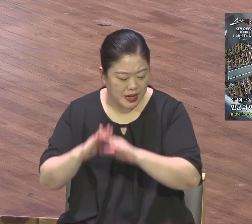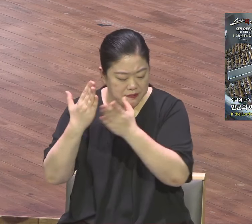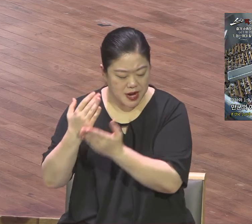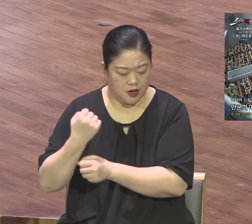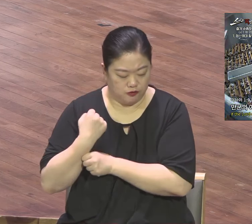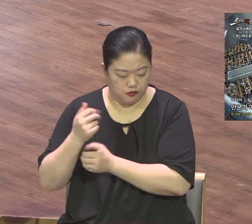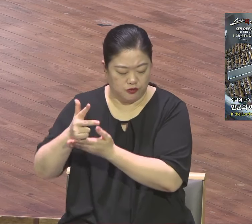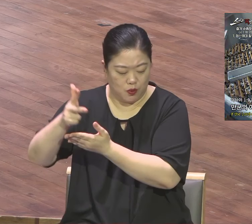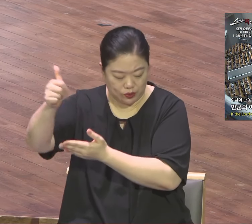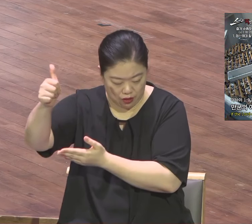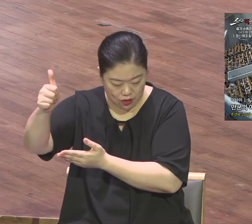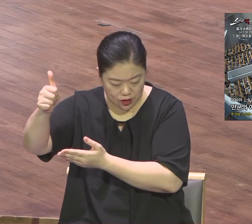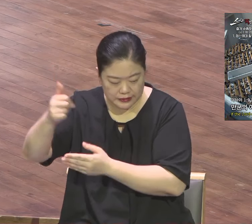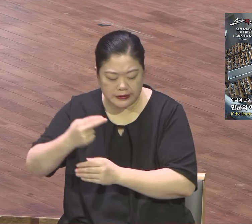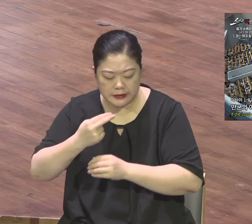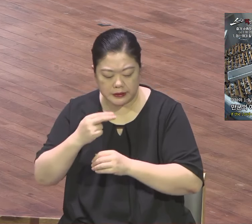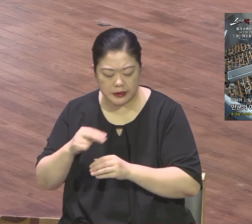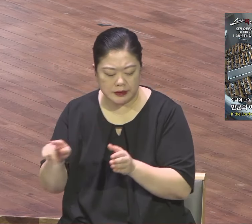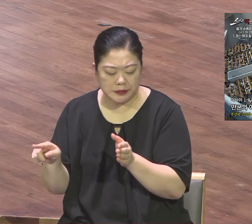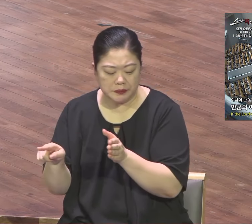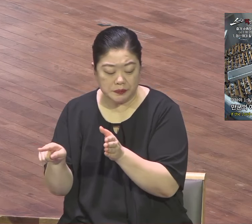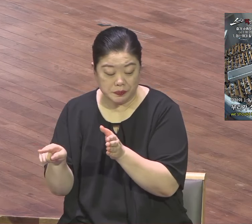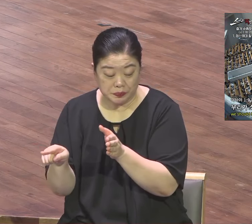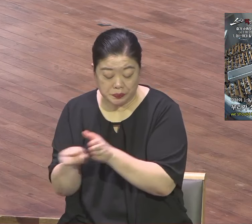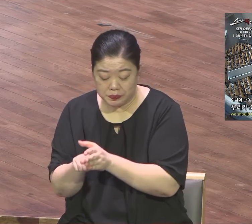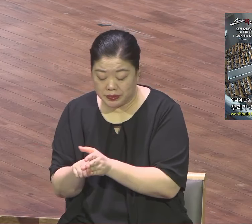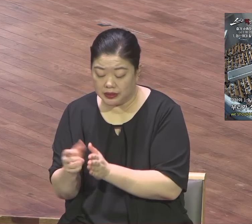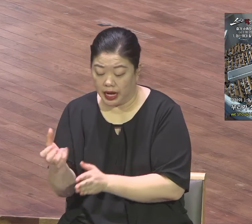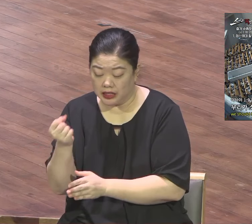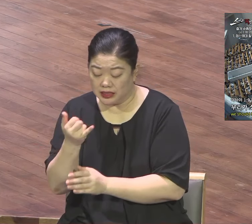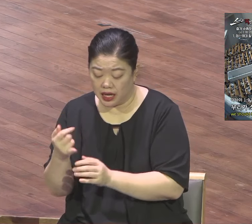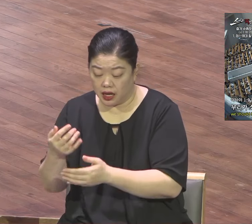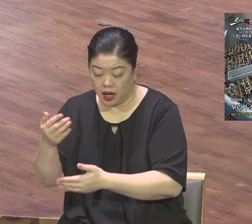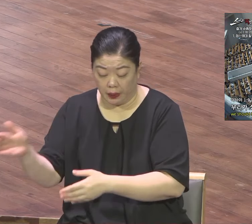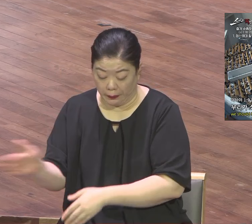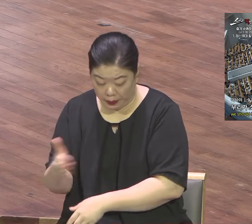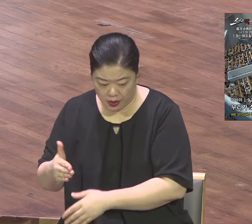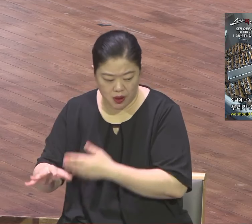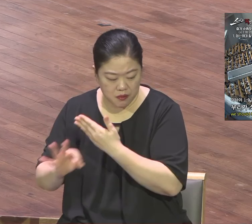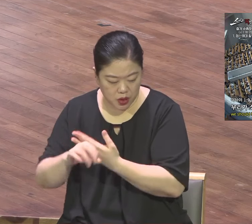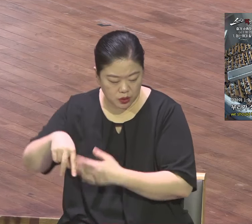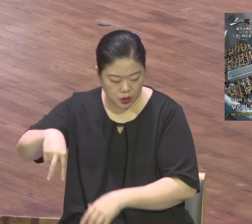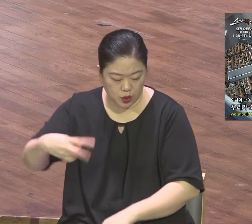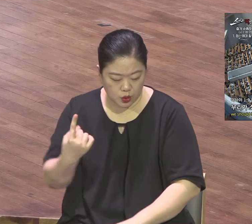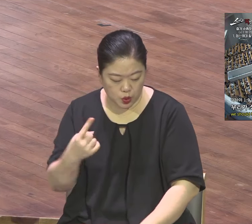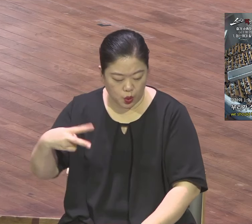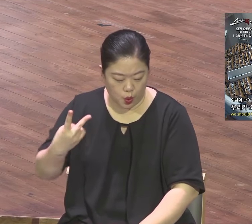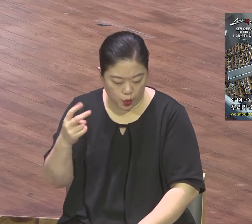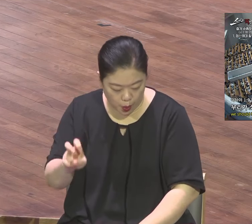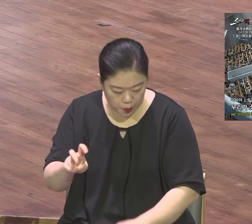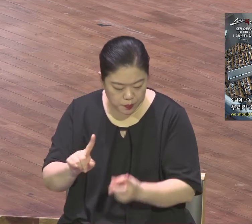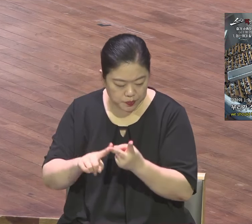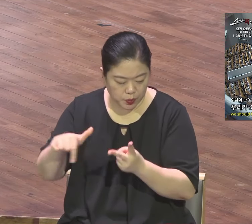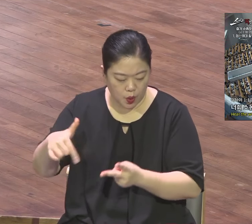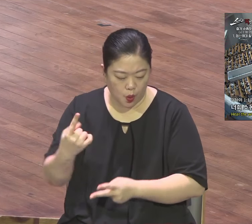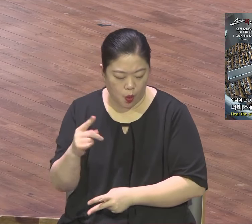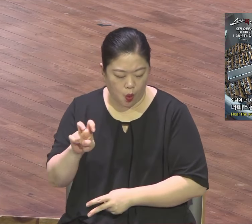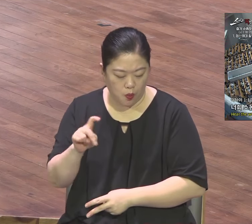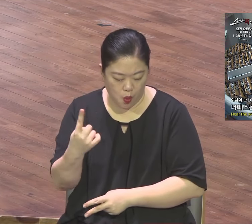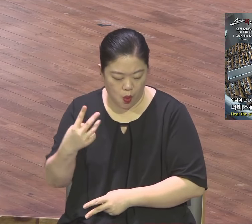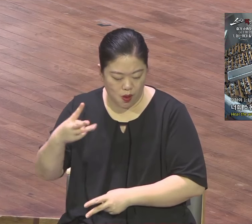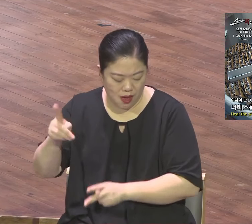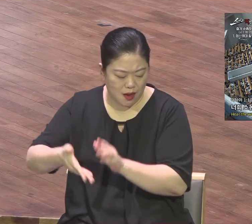위하여 생존자를 조금 남겨두지 아니하셨다면 우리가 소돔 같고 고모라